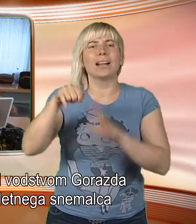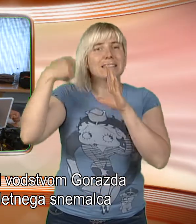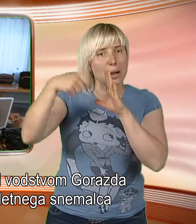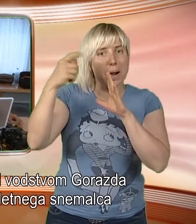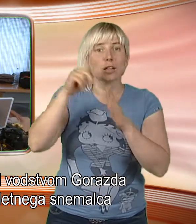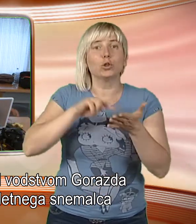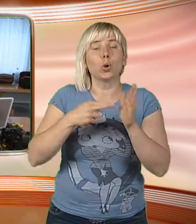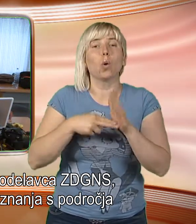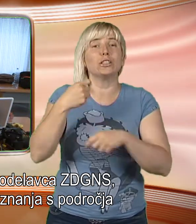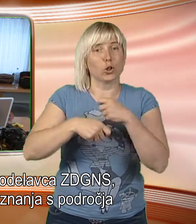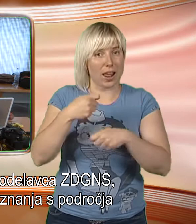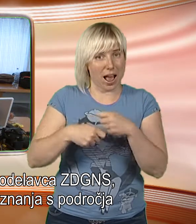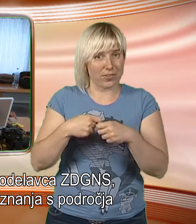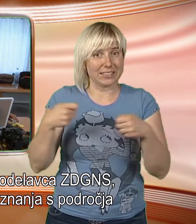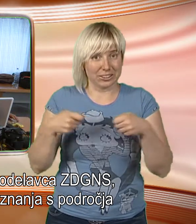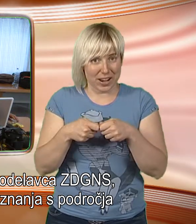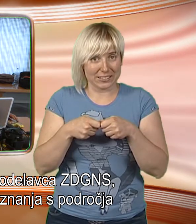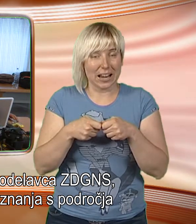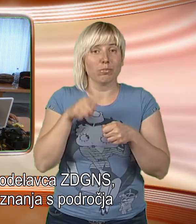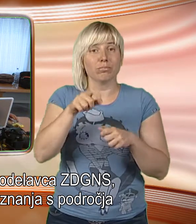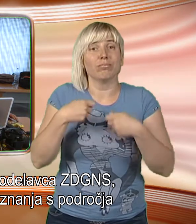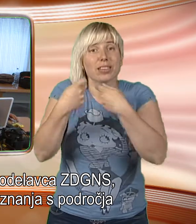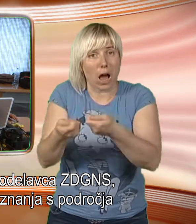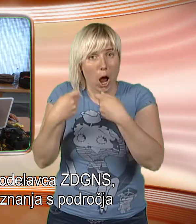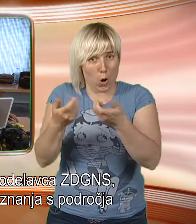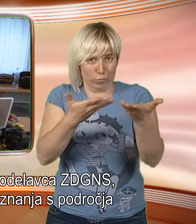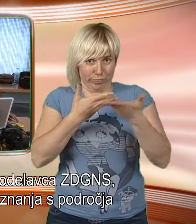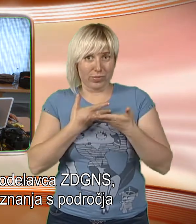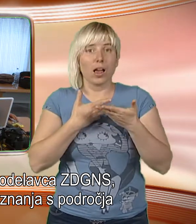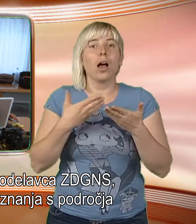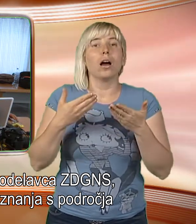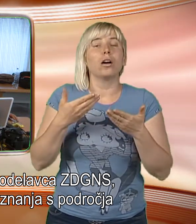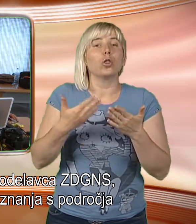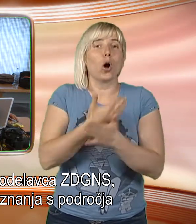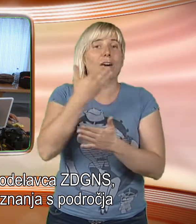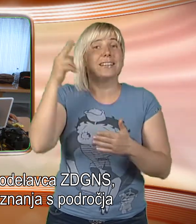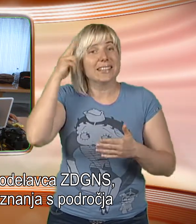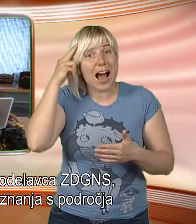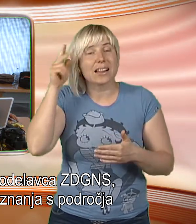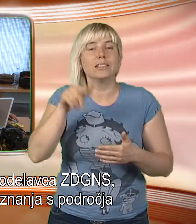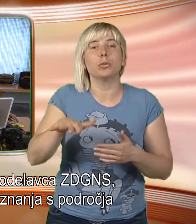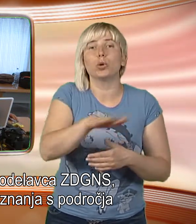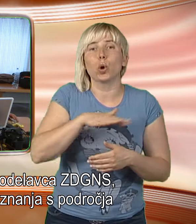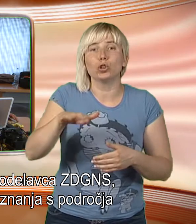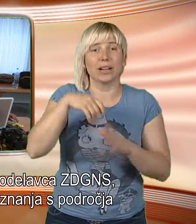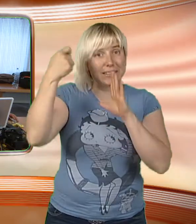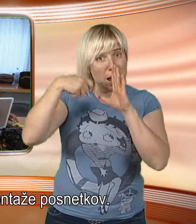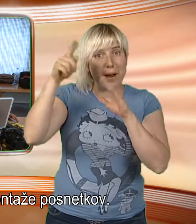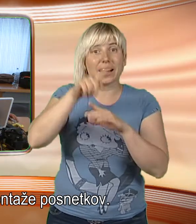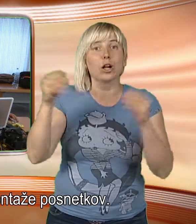dolgoletnega snemalca in strokovnega sodelavca ZDGNS, pridobivali nova znanja s področja snemanja in